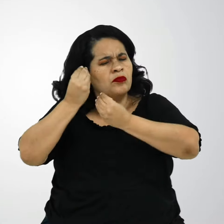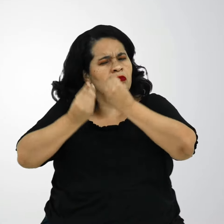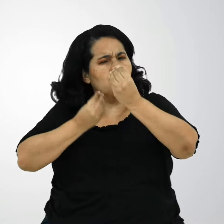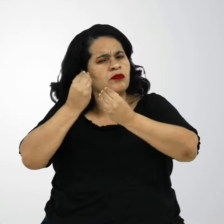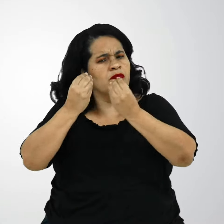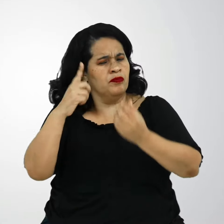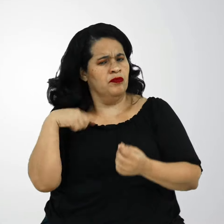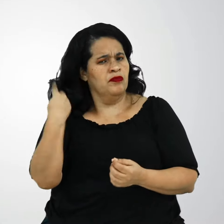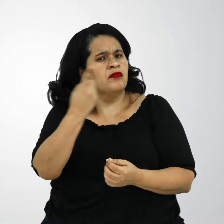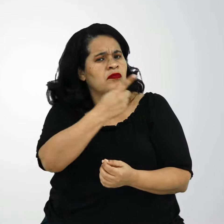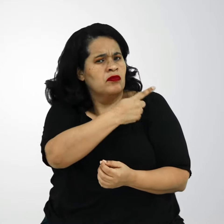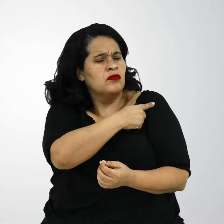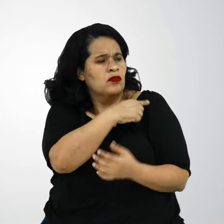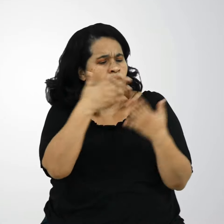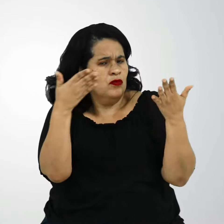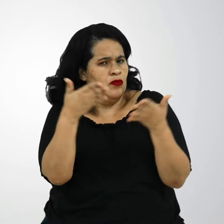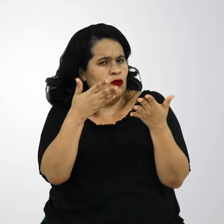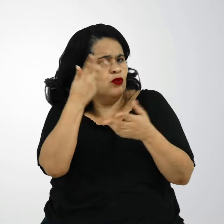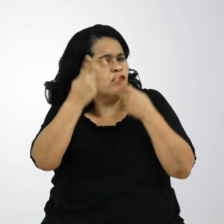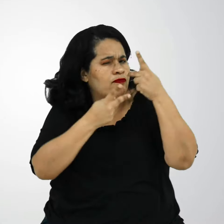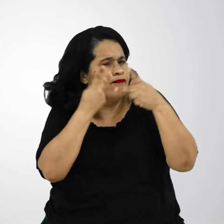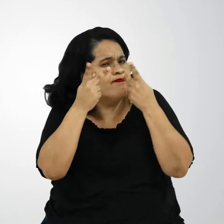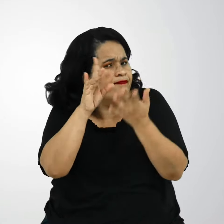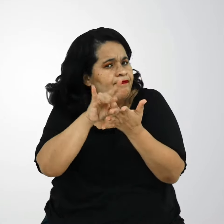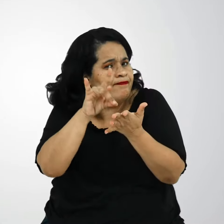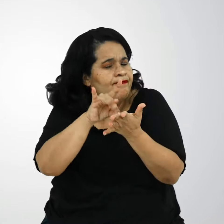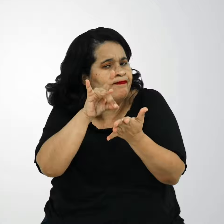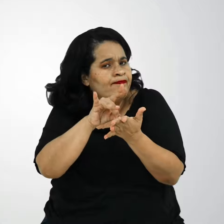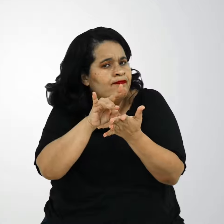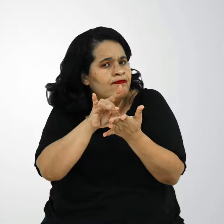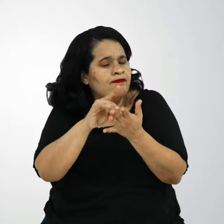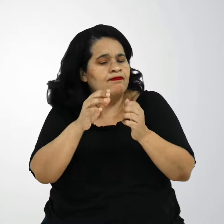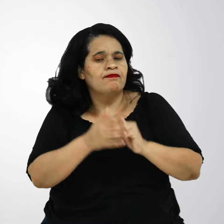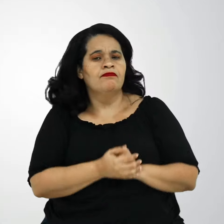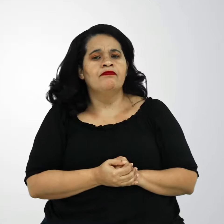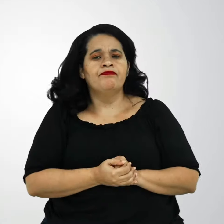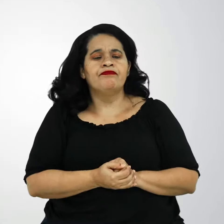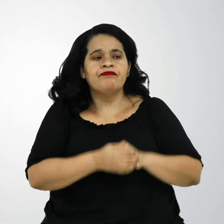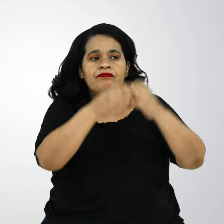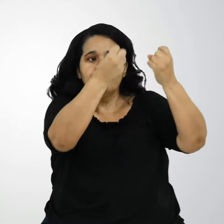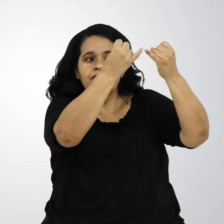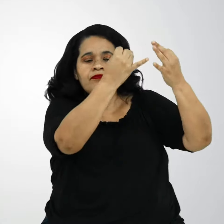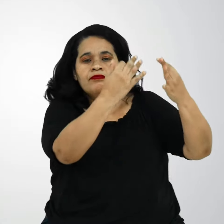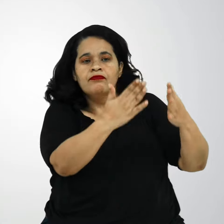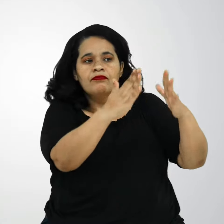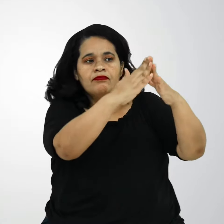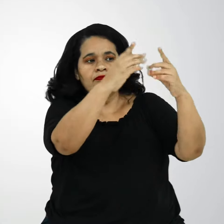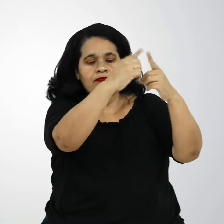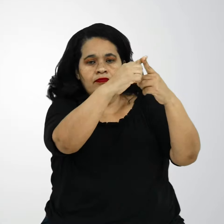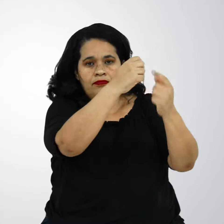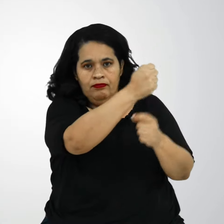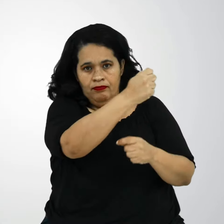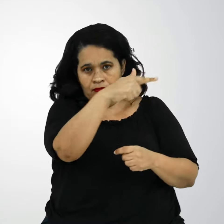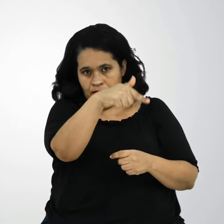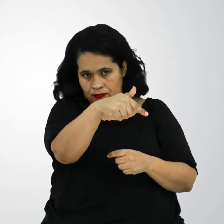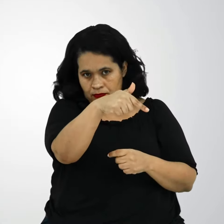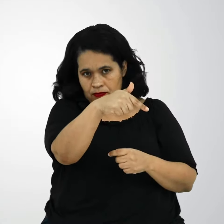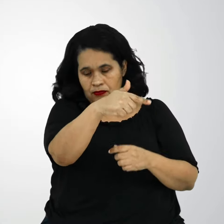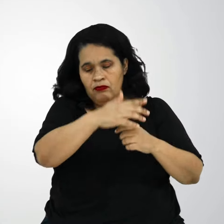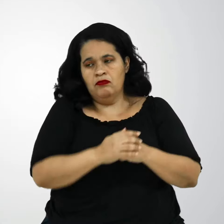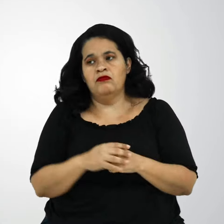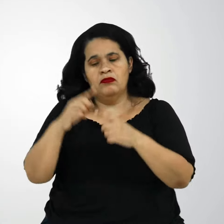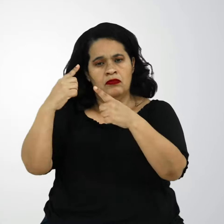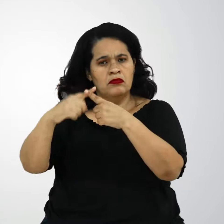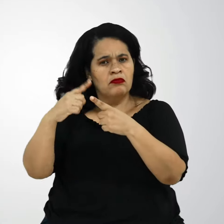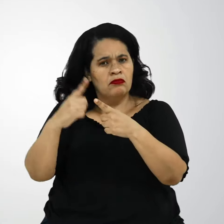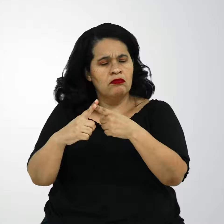Vamos assim, ser sinceros com relação a essas explicações. Pergunta é, essa visão pode